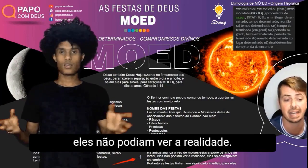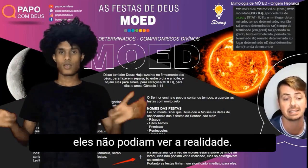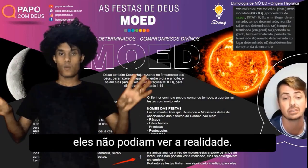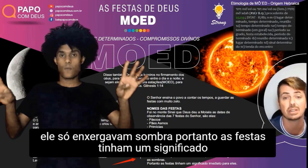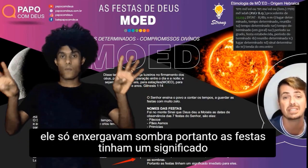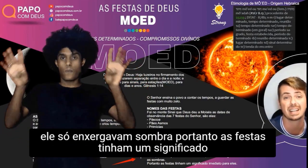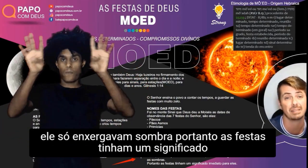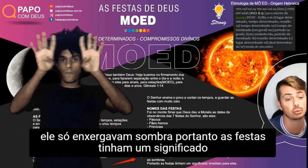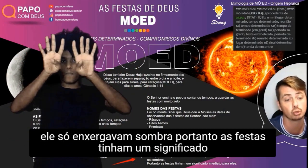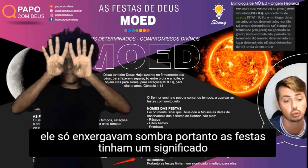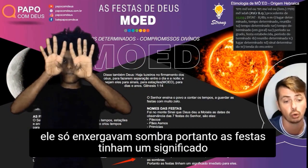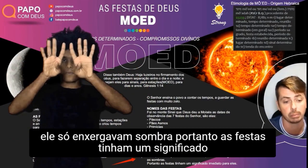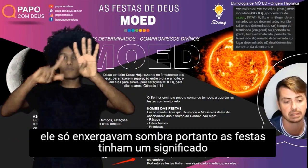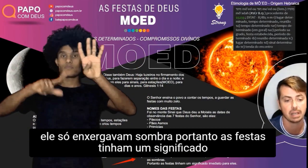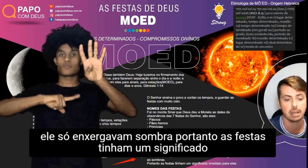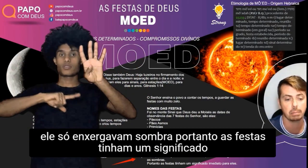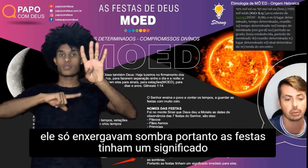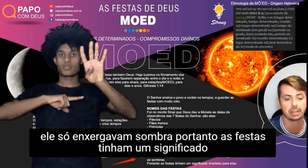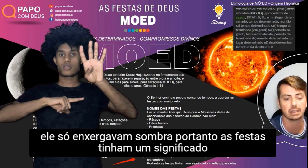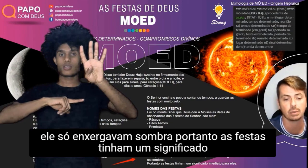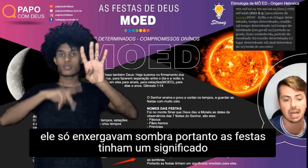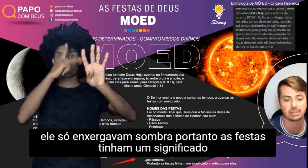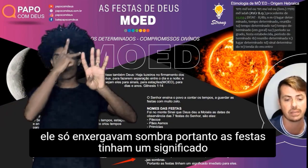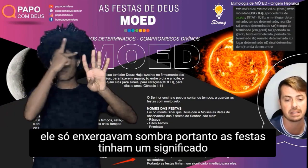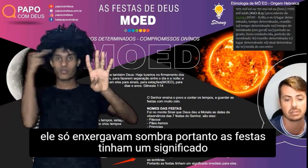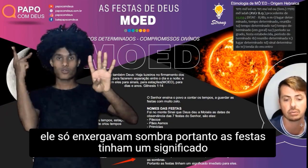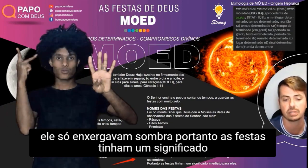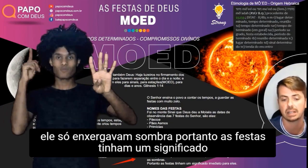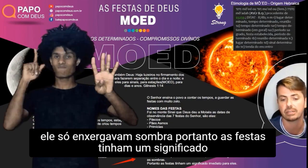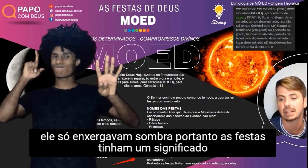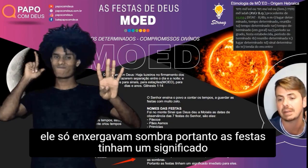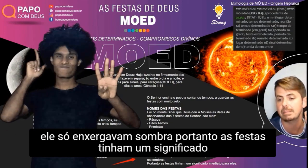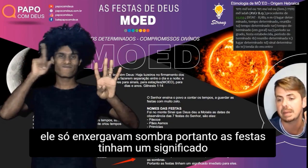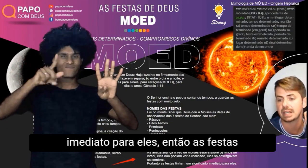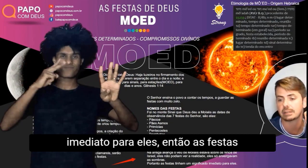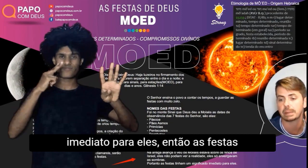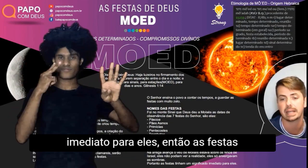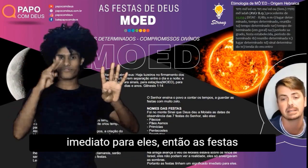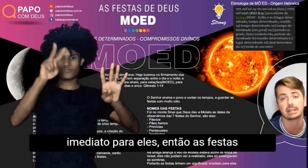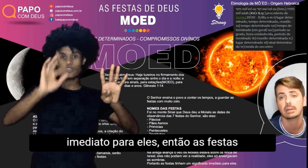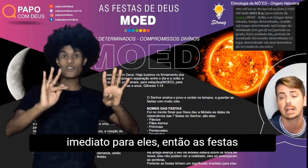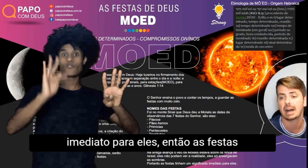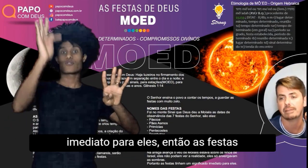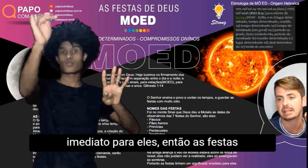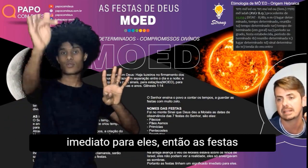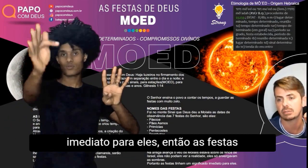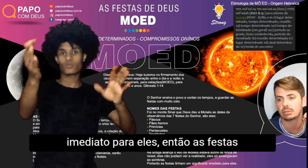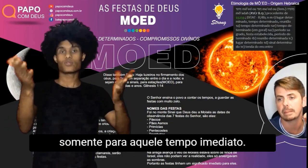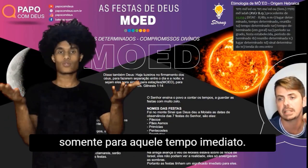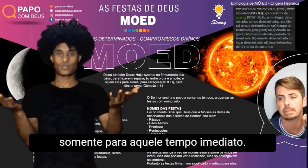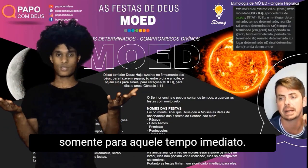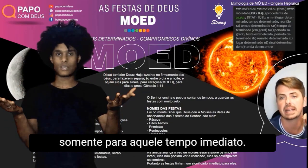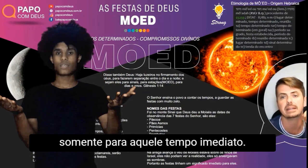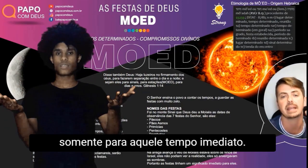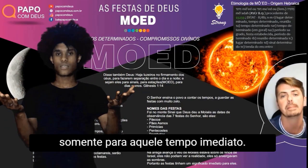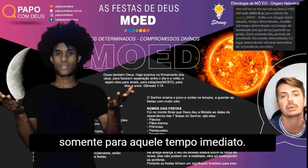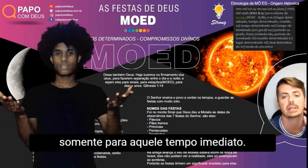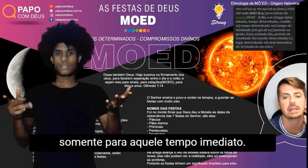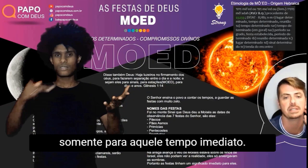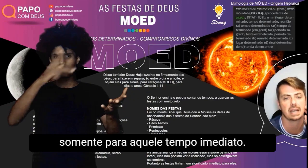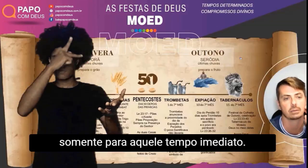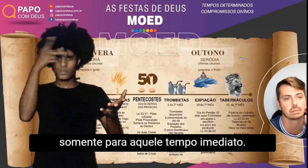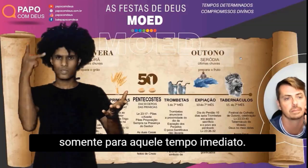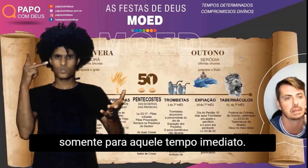ver a realidade, eles só enxergavam sombras, portanto as festas tinham um significado imediato para eles, então a festa era somente para aquele